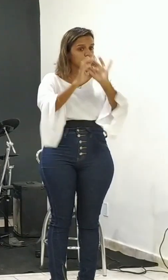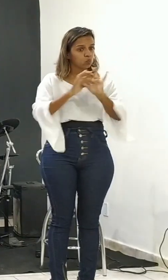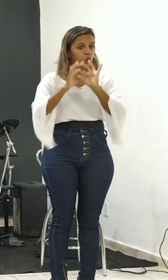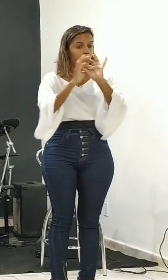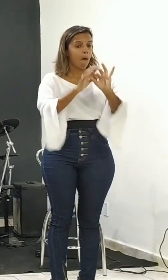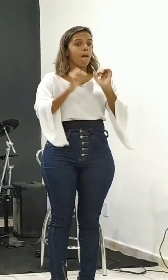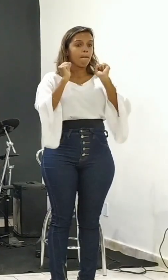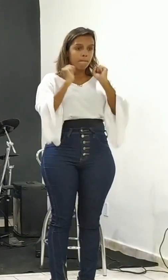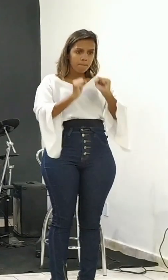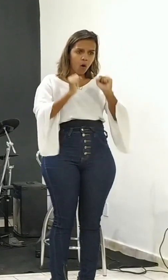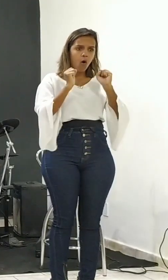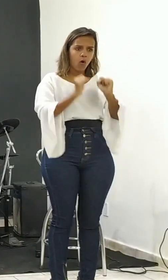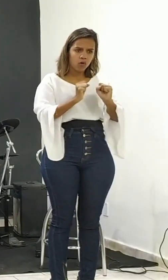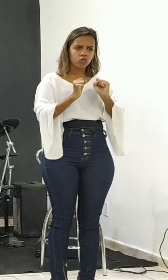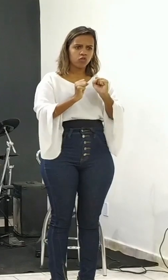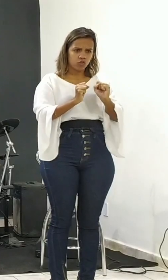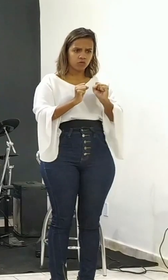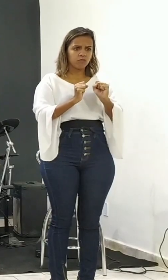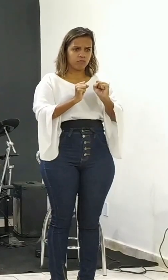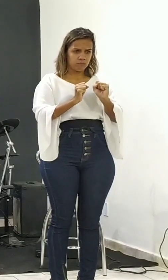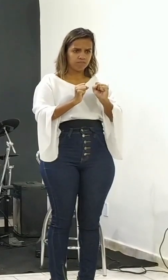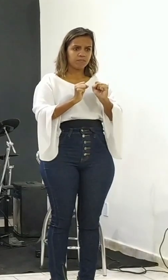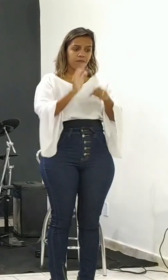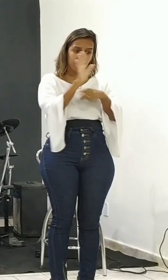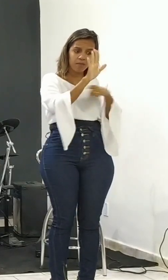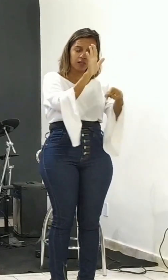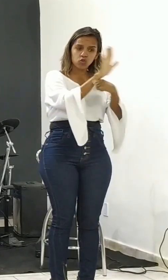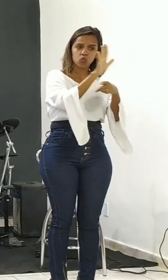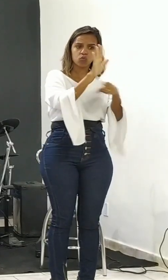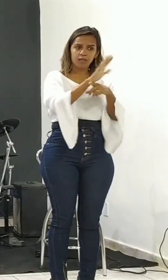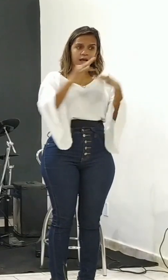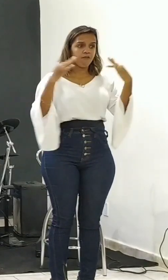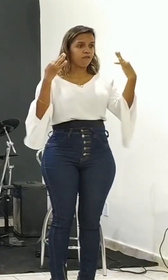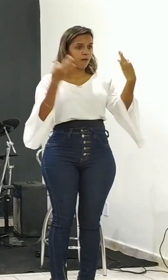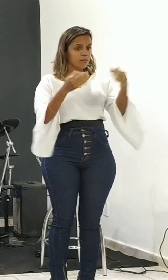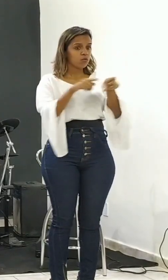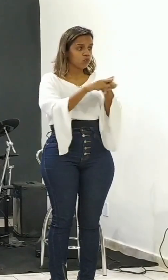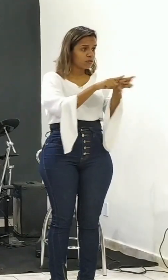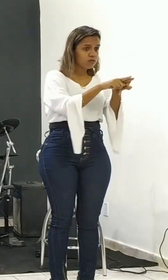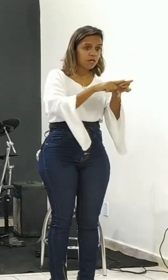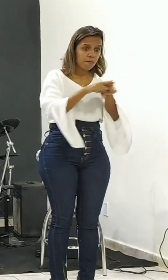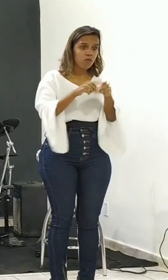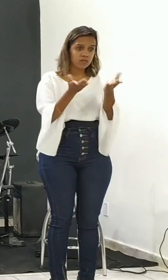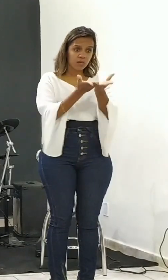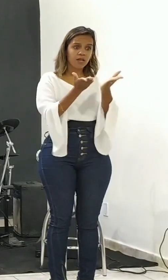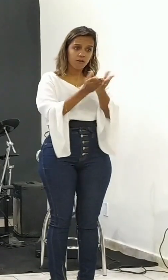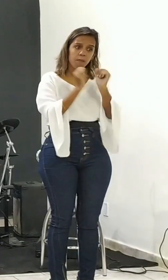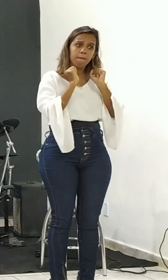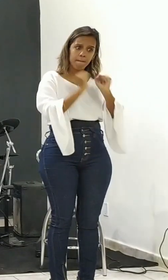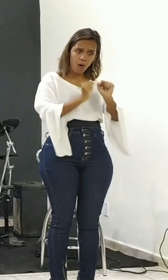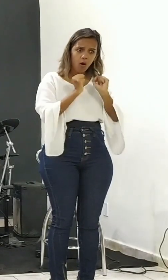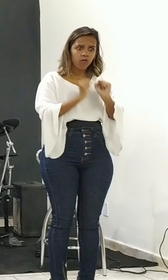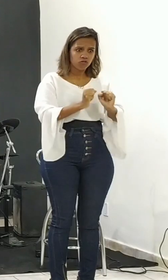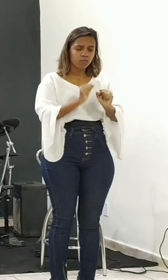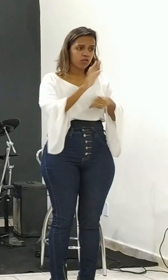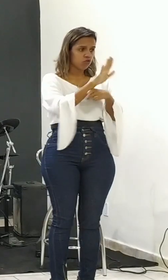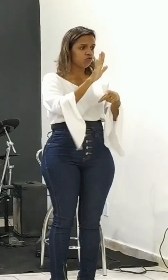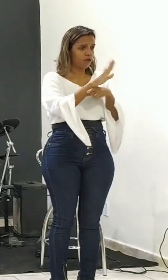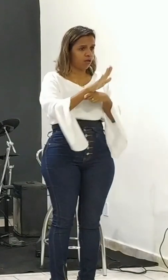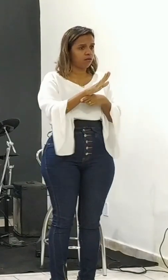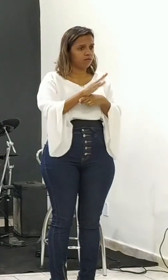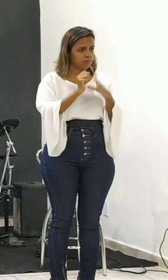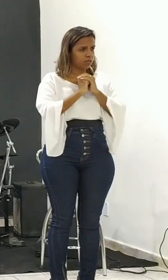pode contar com essa família, você pode contar com esses irmãos, sim ou não?